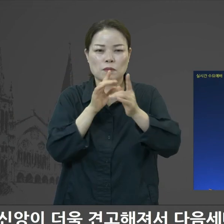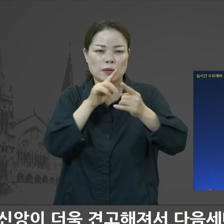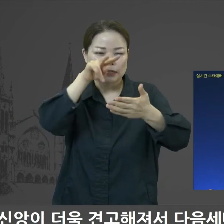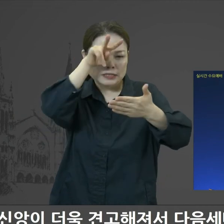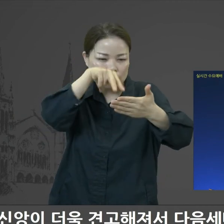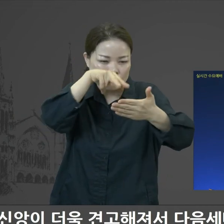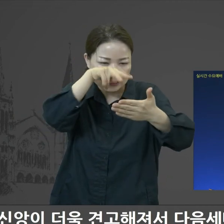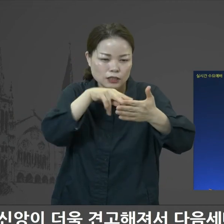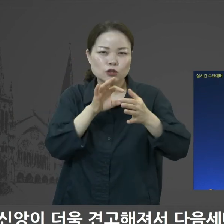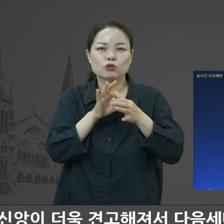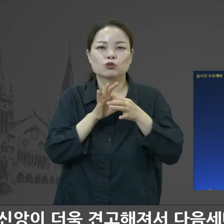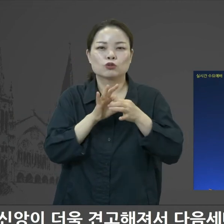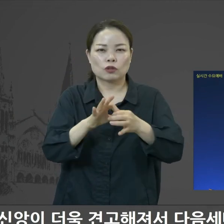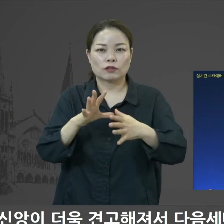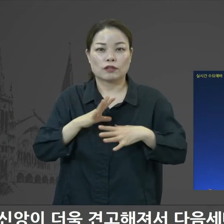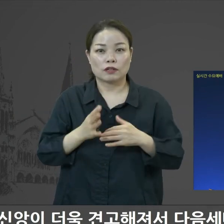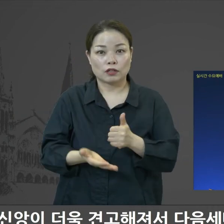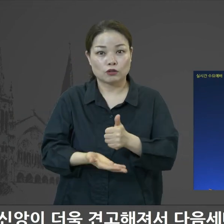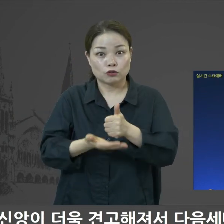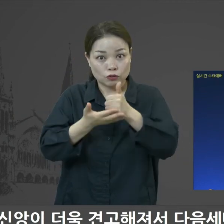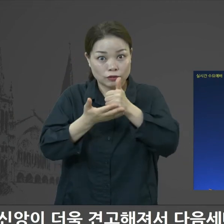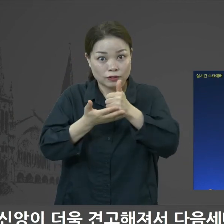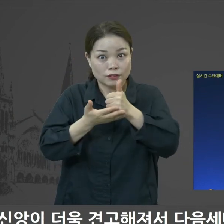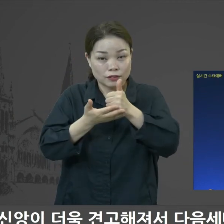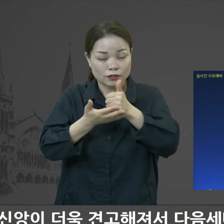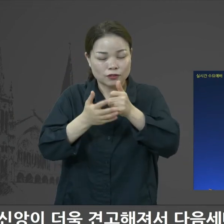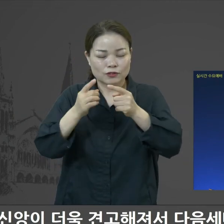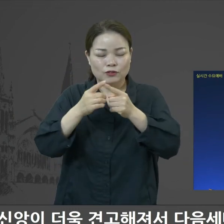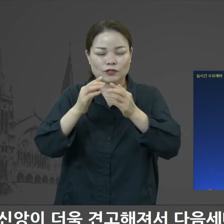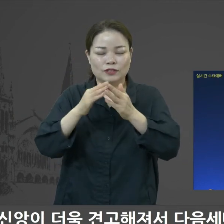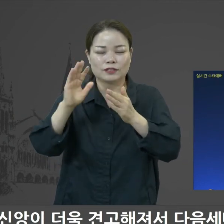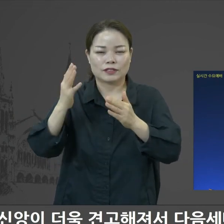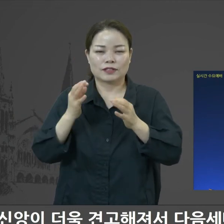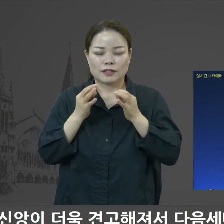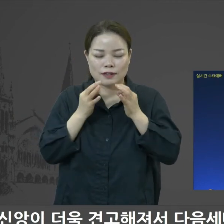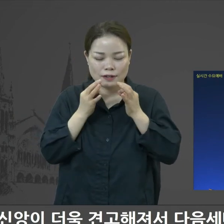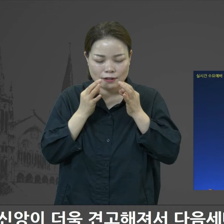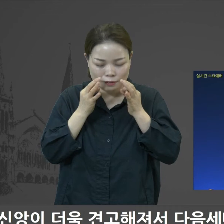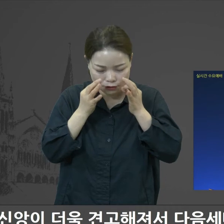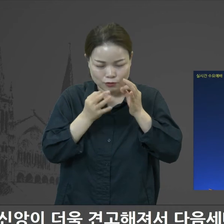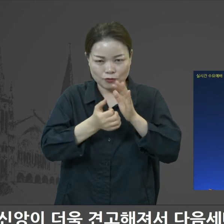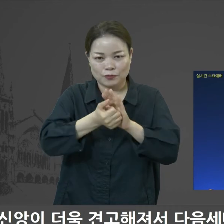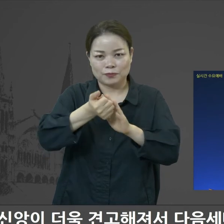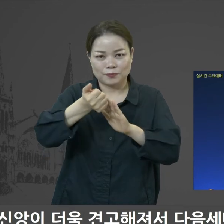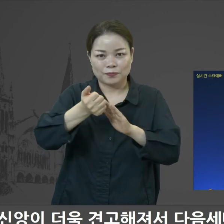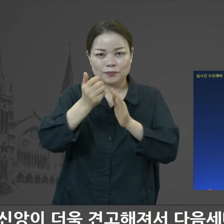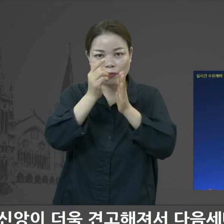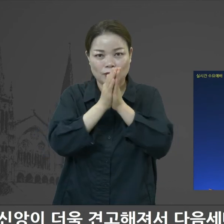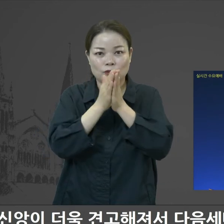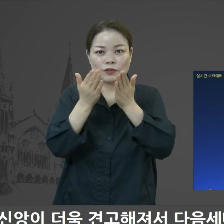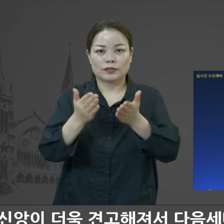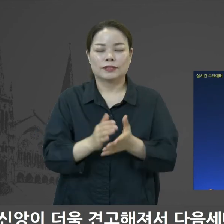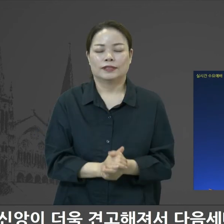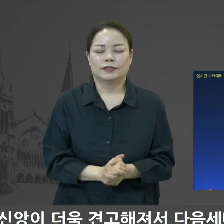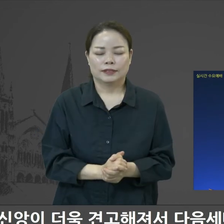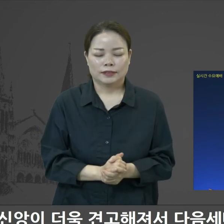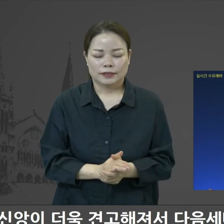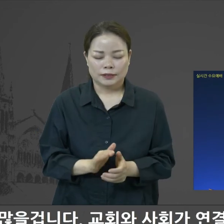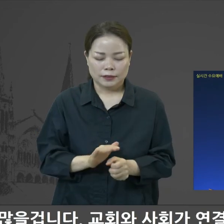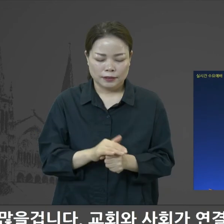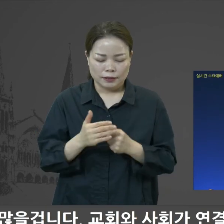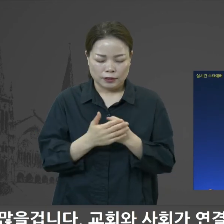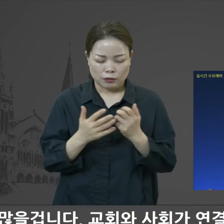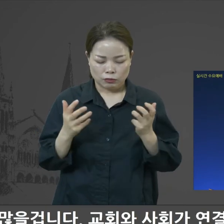통해 하나님께 경외하고 순종하기를 즐겨하는 교회 될 수 있기를 간절히 소망합니다. 기도하겠습니다. 사랑과